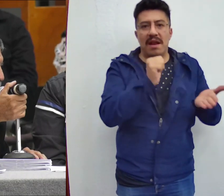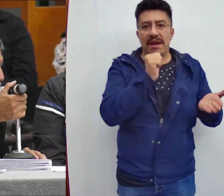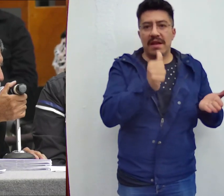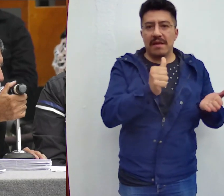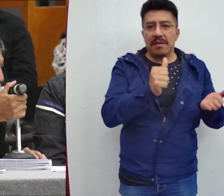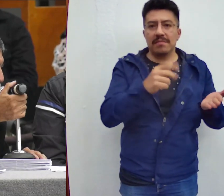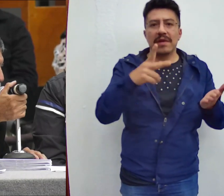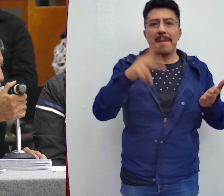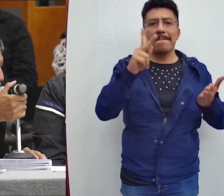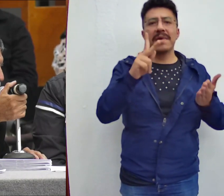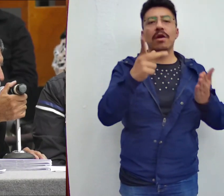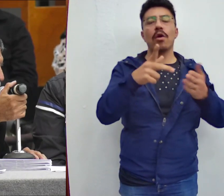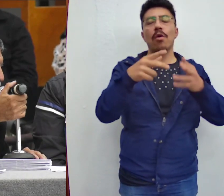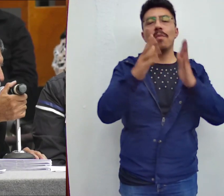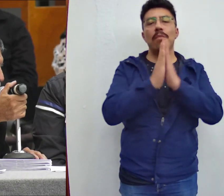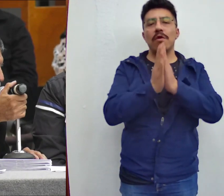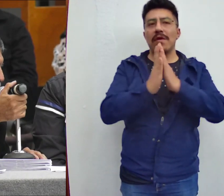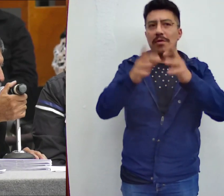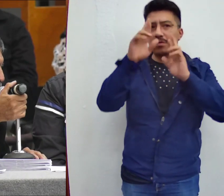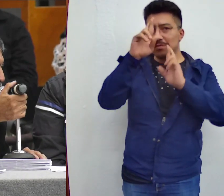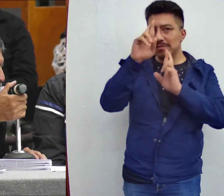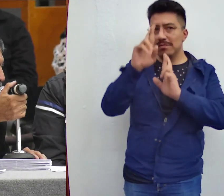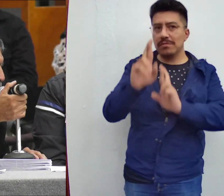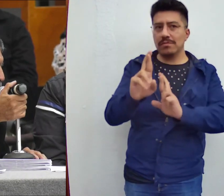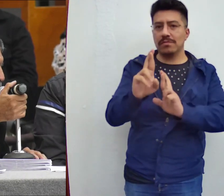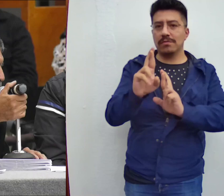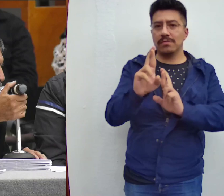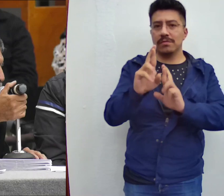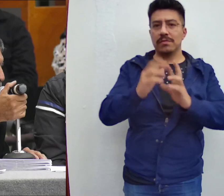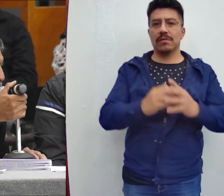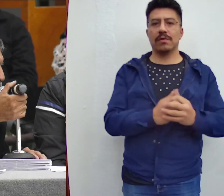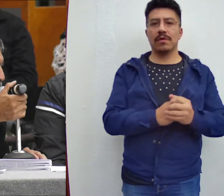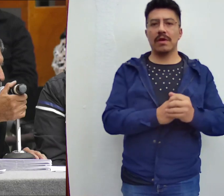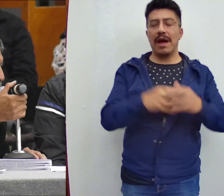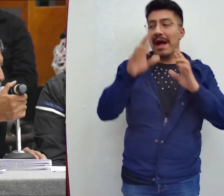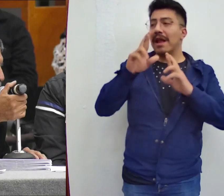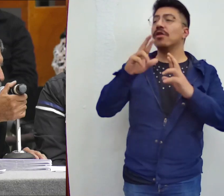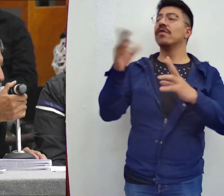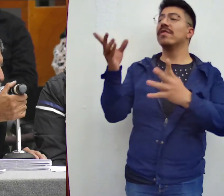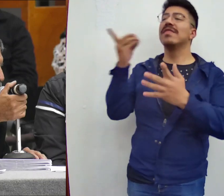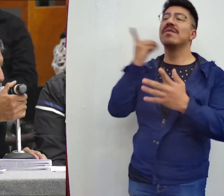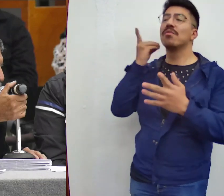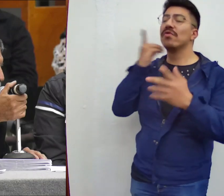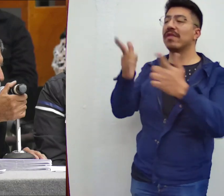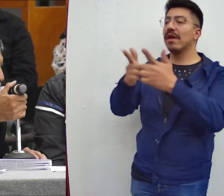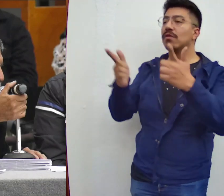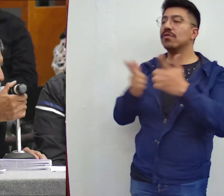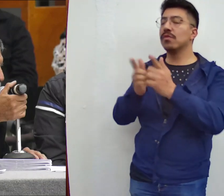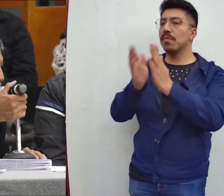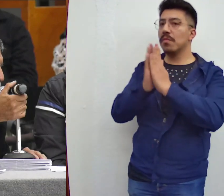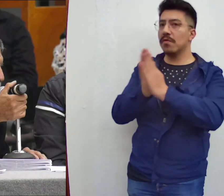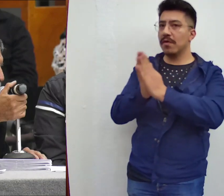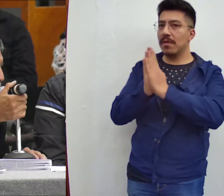solicitar respetuosamente a quien corresponda, a los señores diputados, que en algún momento hubiera